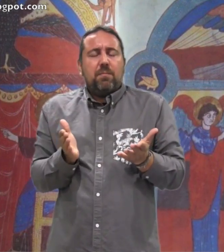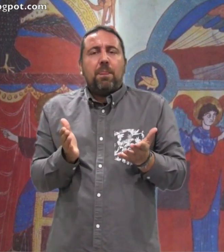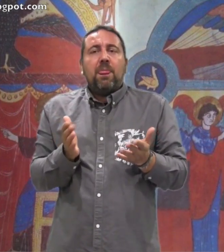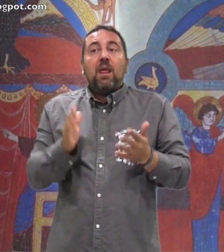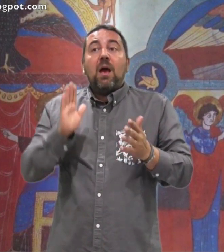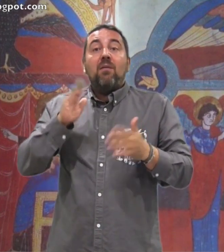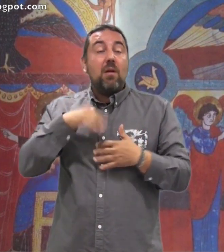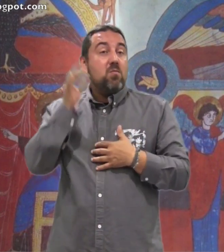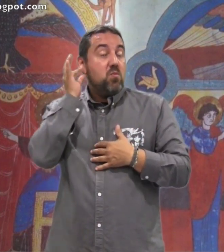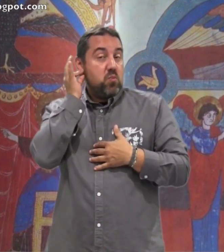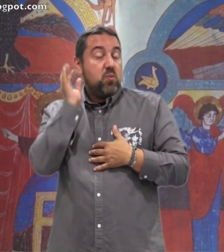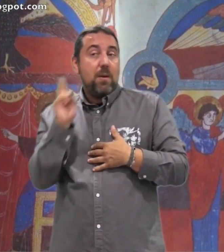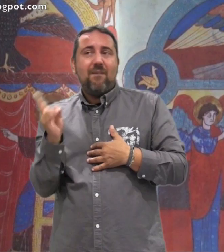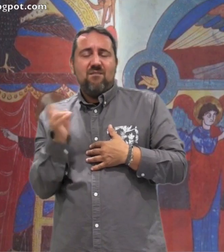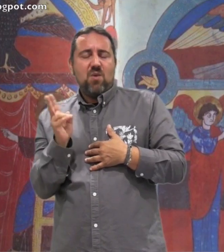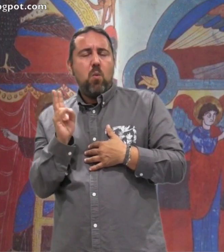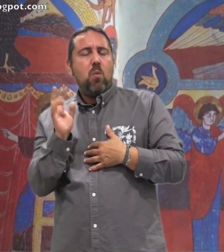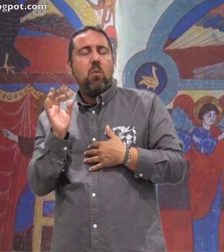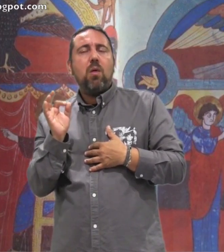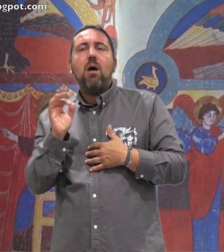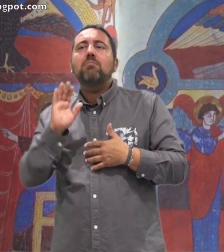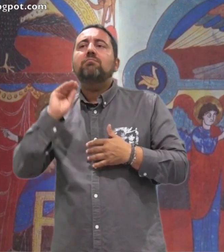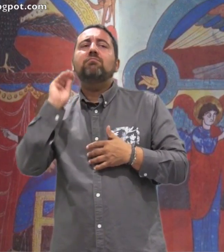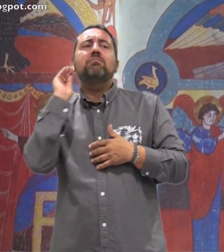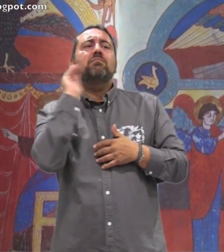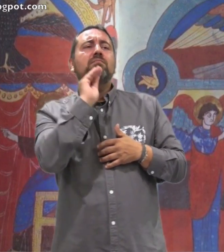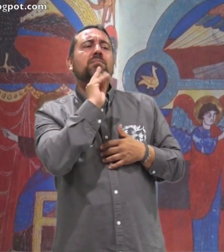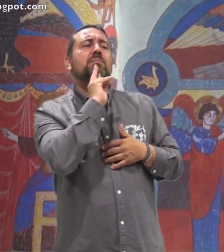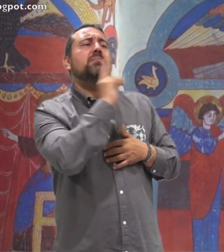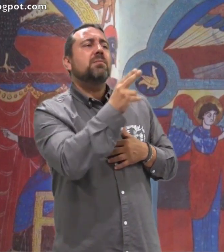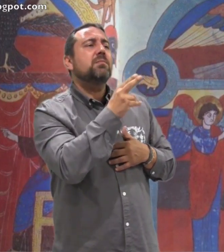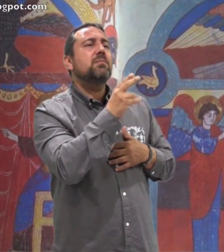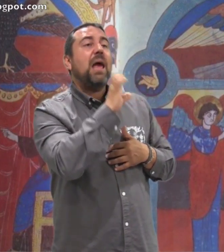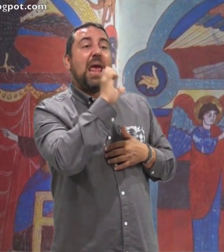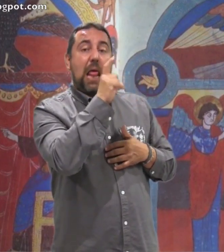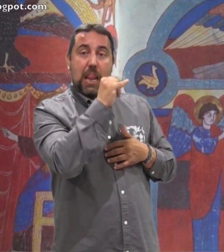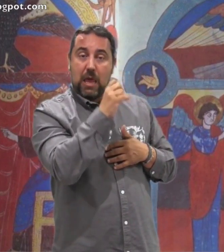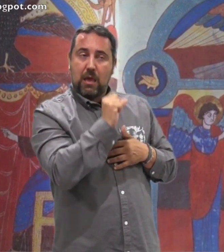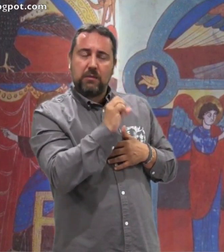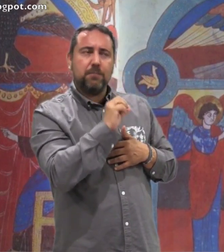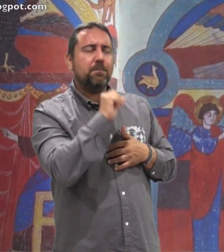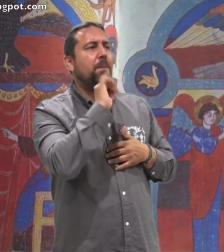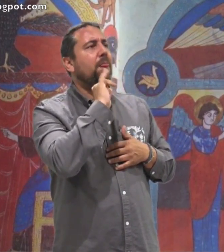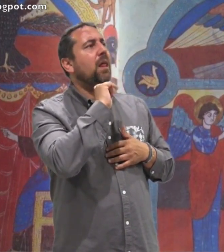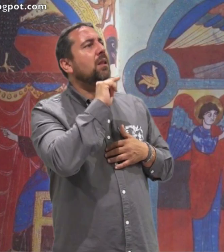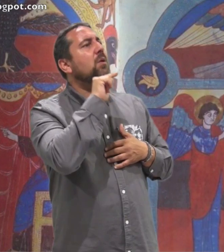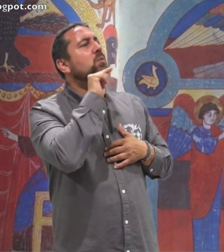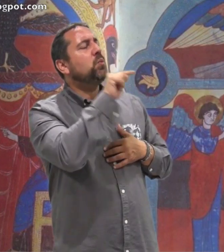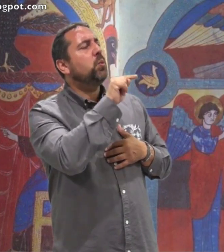que no le quedaba ya aliento. Entonces la viuda dijo a Elías: ¿Qué hay entre